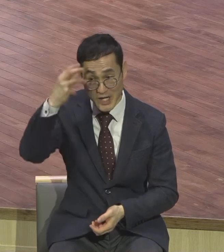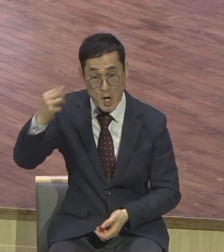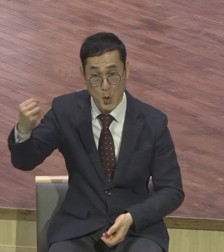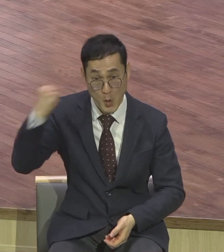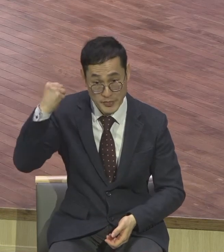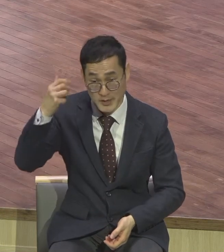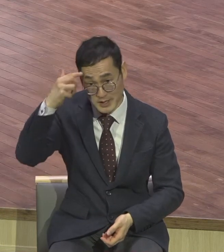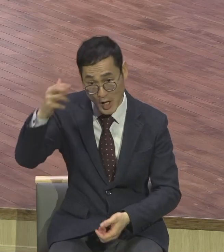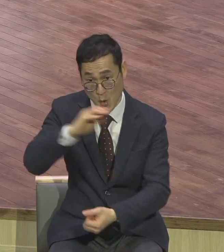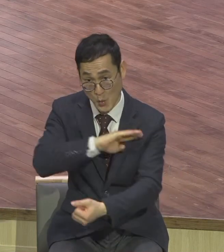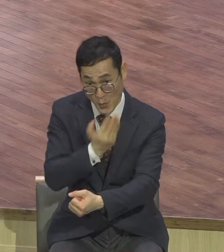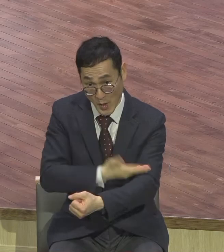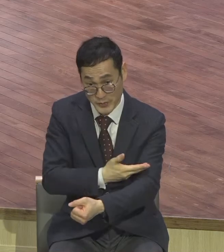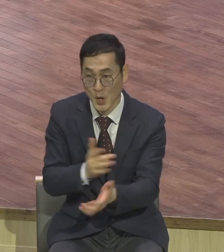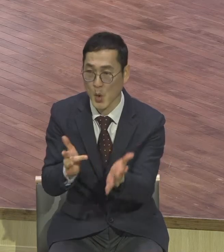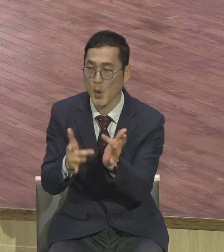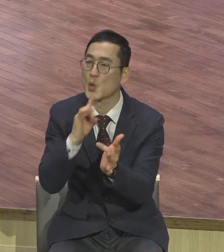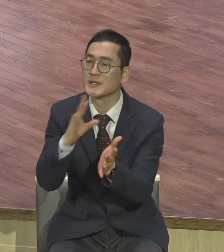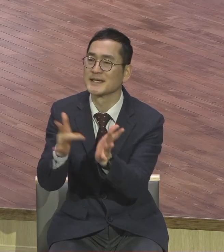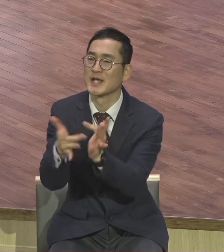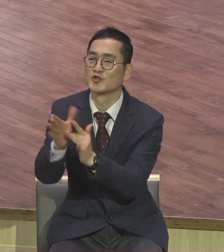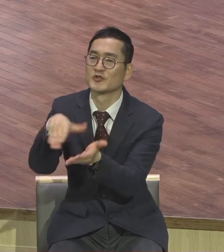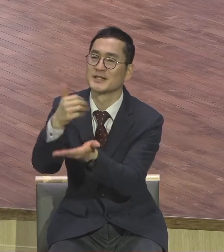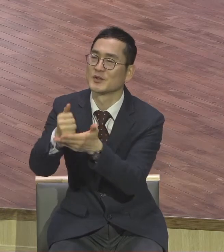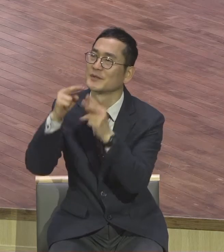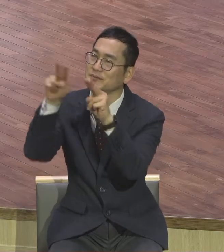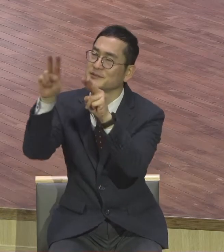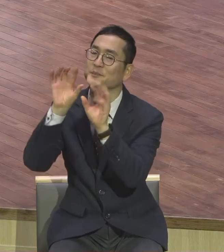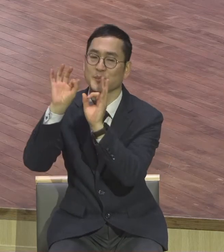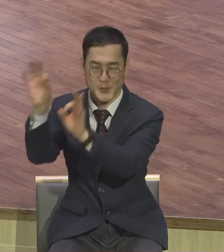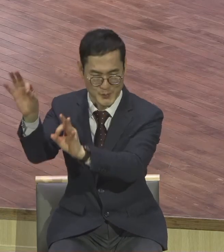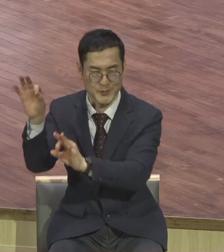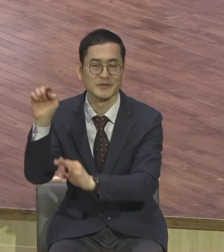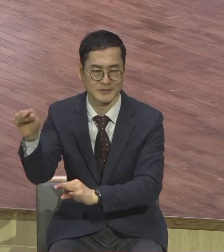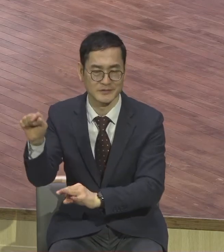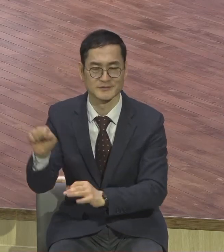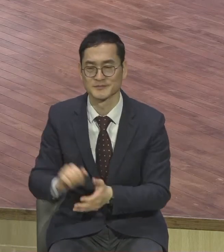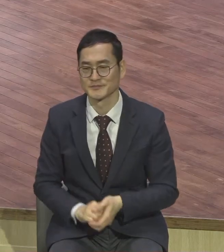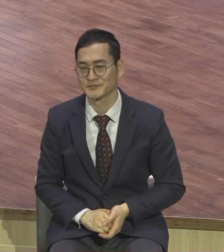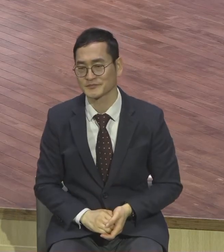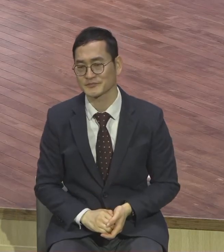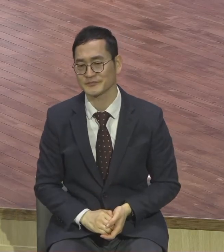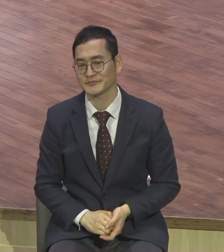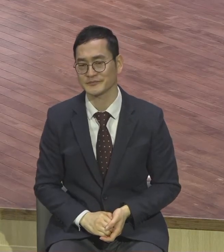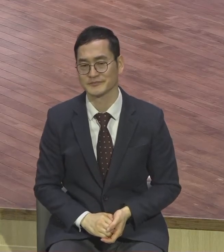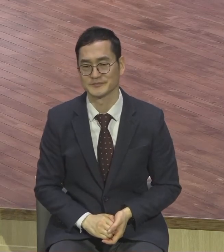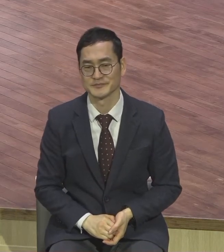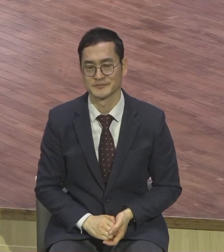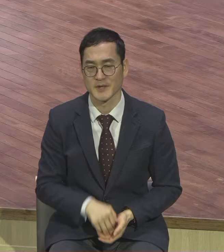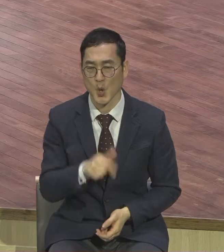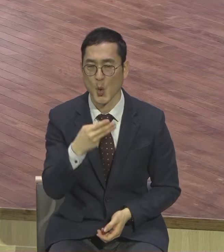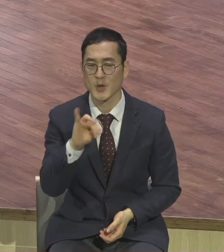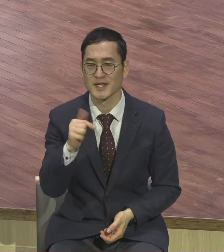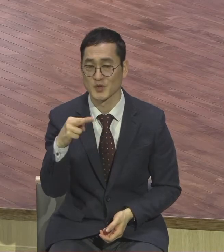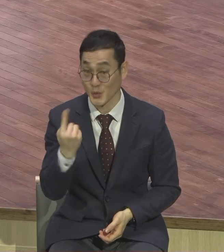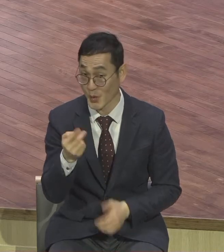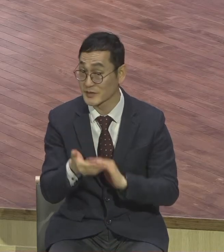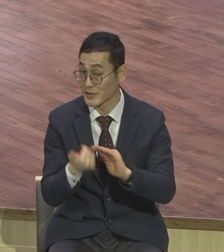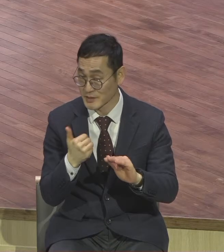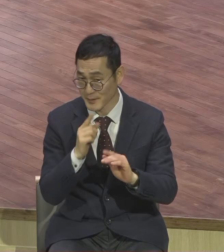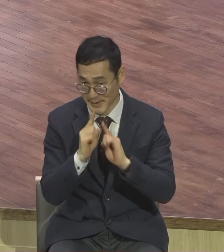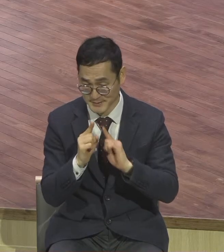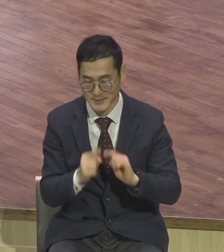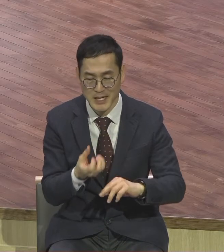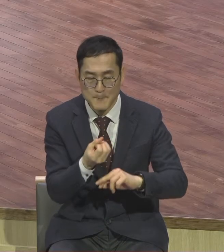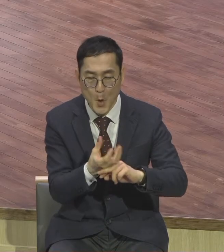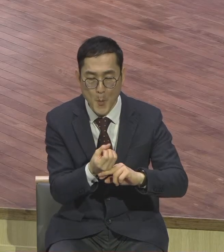기도에서 소산한 줄 믿으시기 바랍니다 오늘도 우선 사장 철재로 보면 이 사실을 강조하고 있습니다 우리가 이 보배를